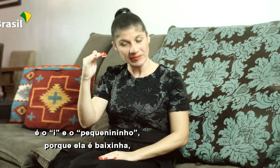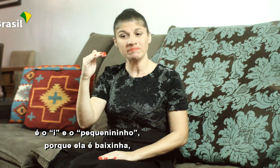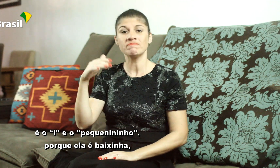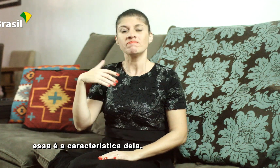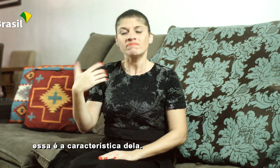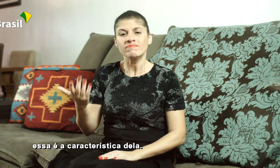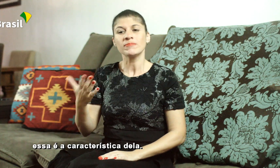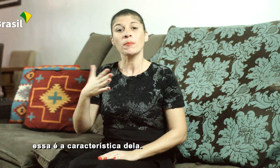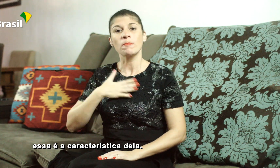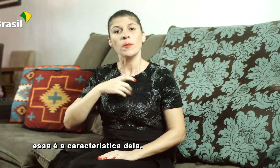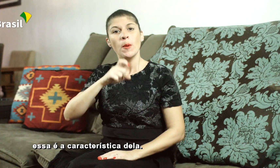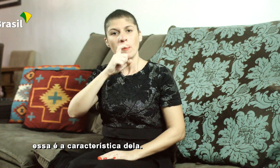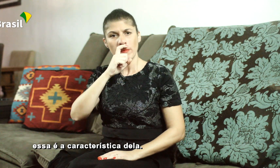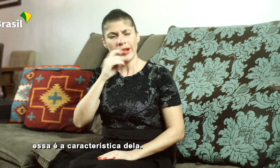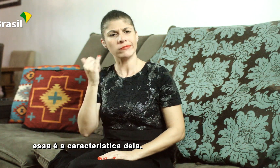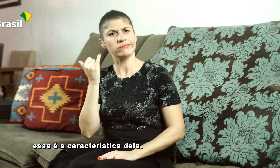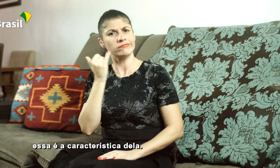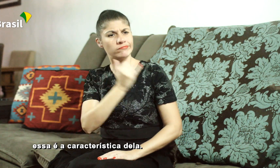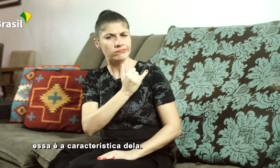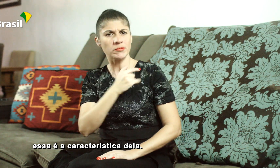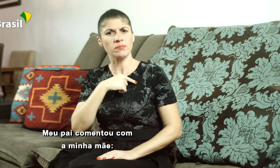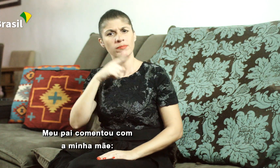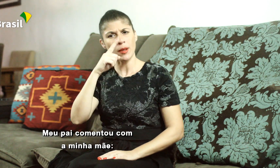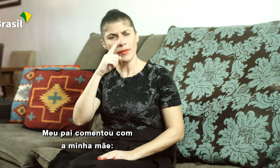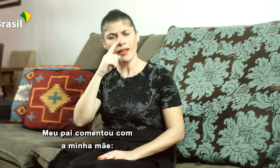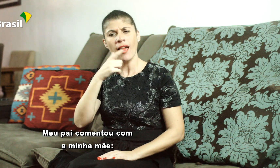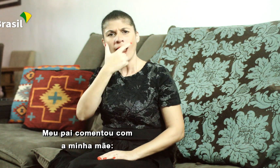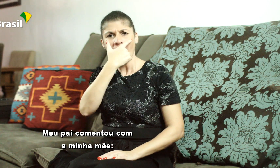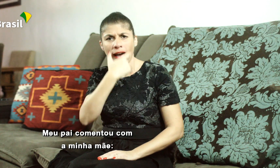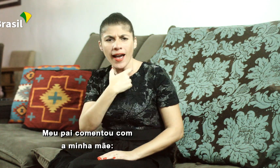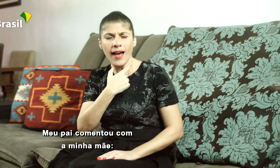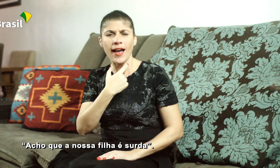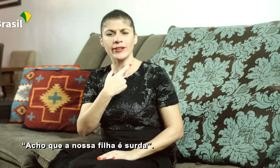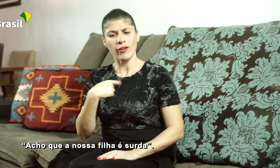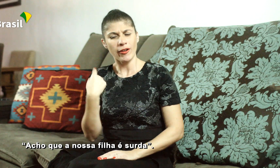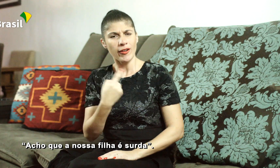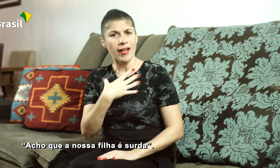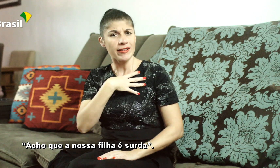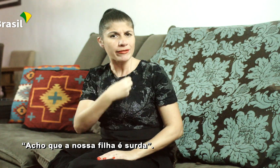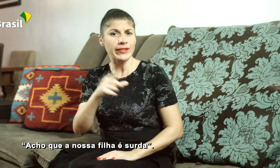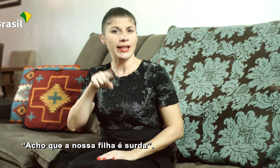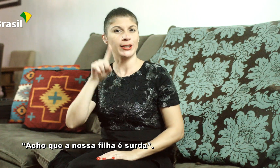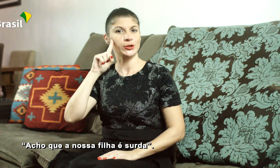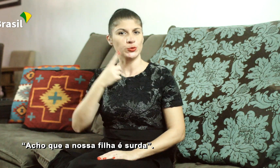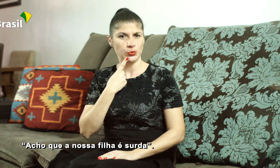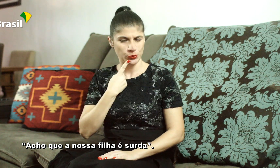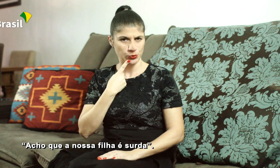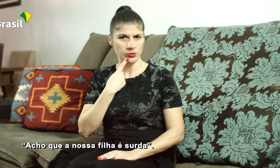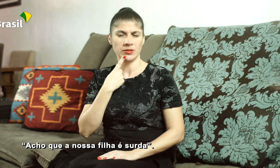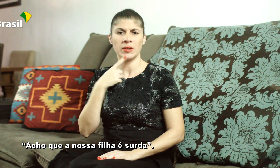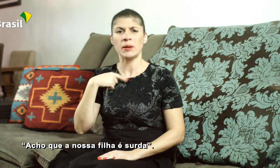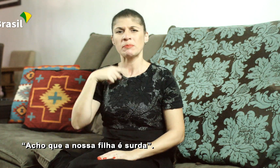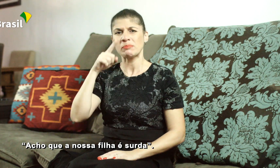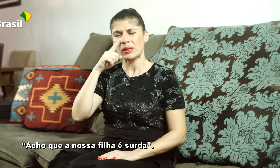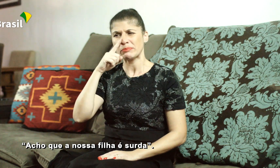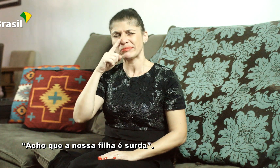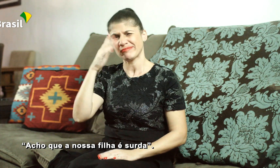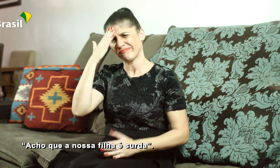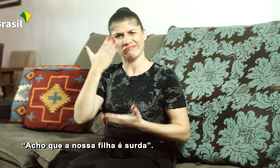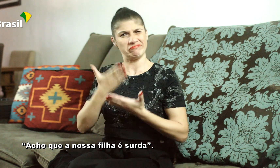baixinha, essa é a característica dela. Meu pai comentou com a minha mãe, acho que a nossa filha é surda. Minha